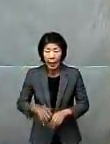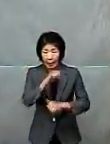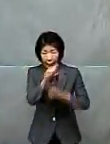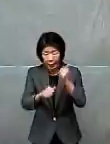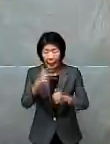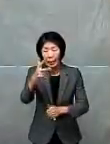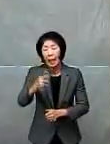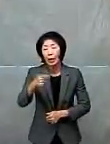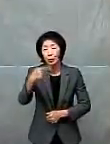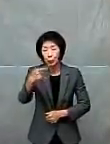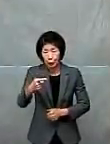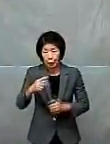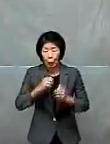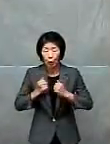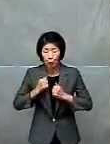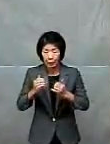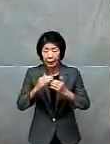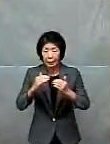第71回